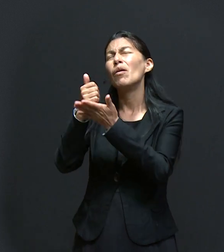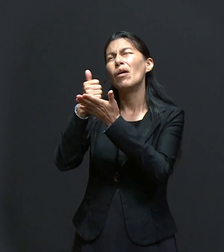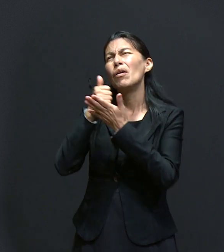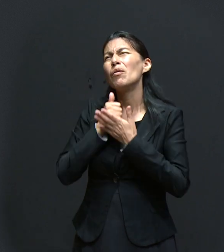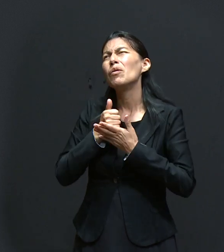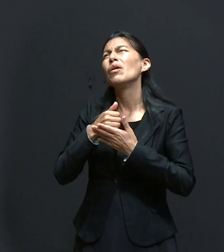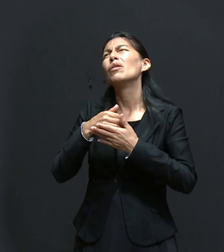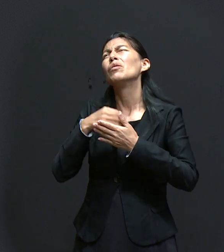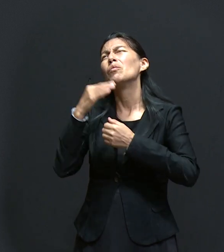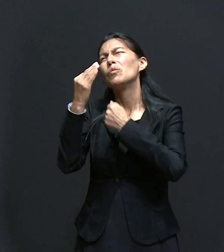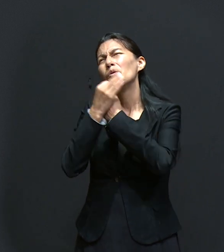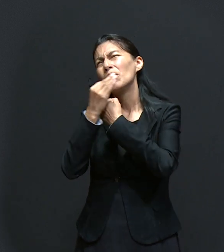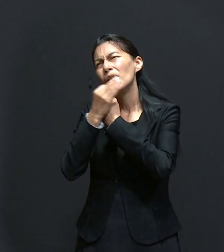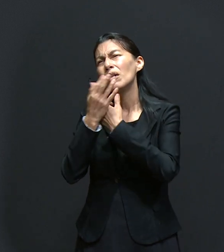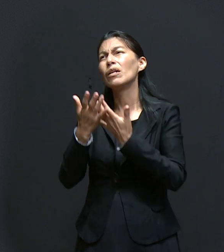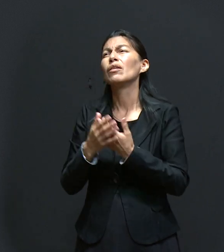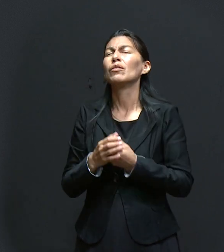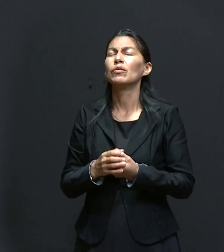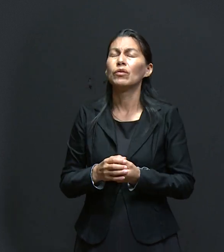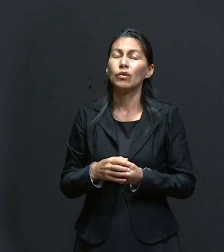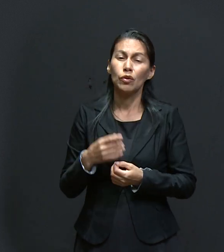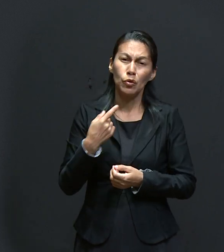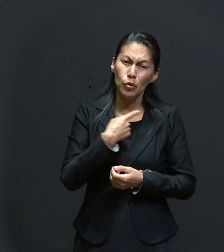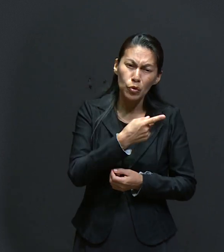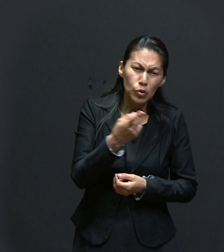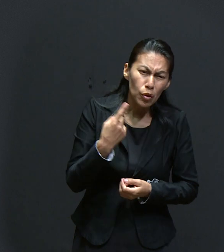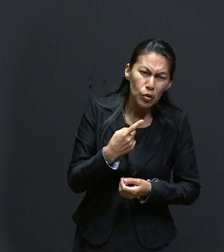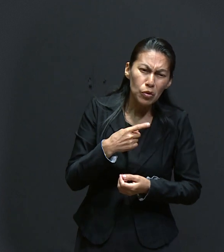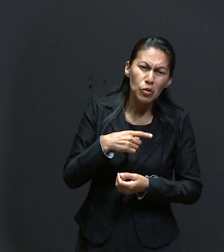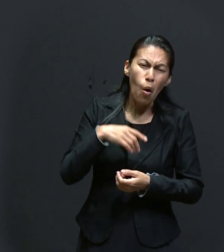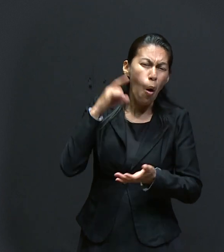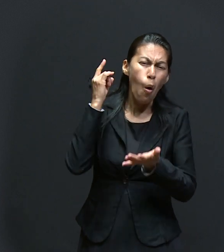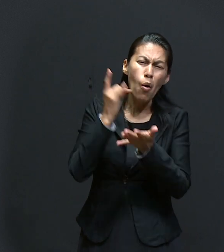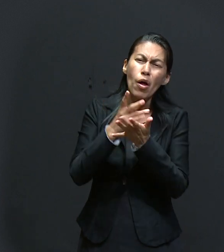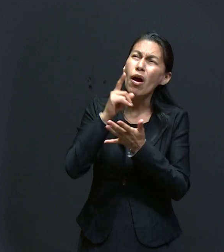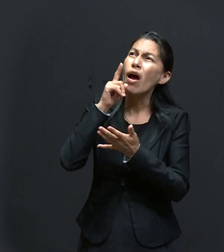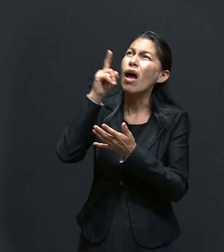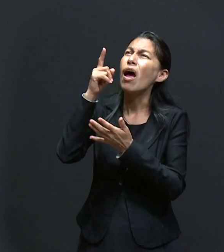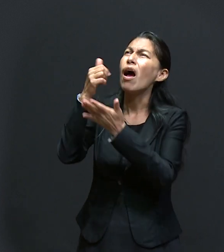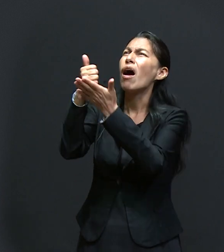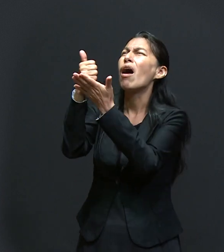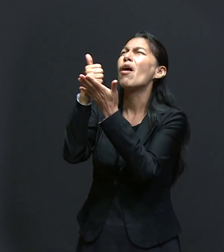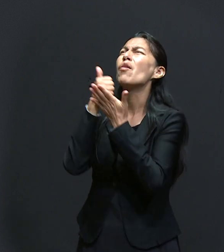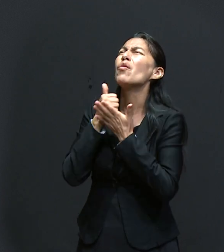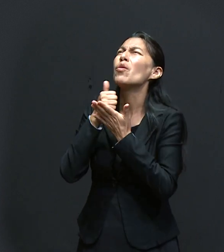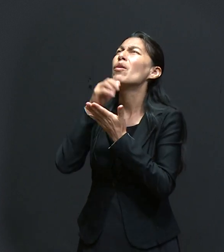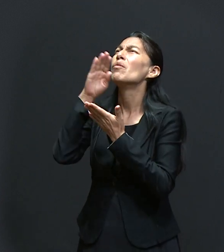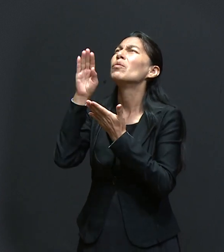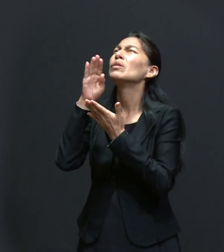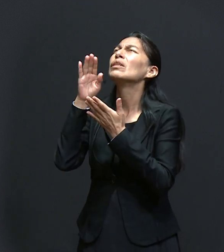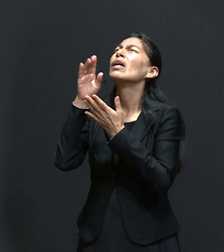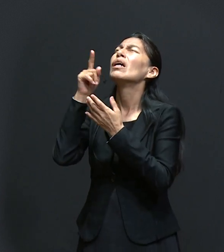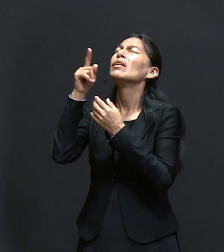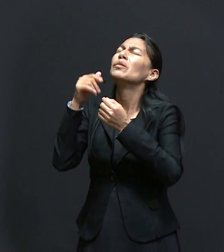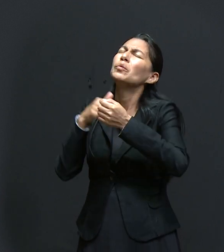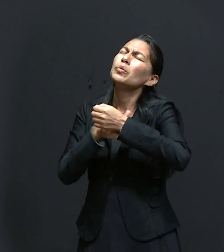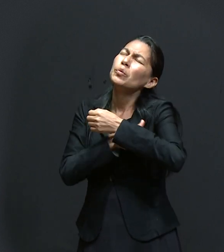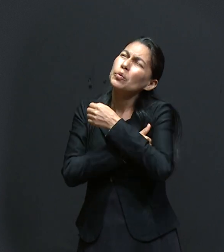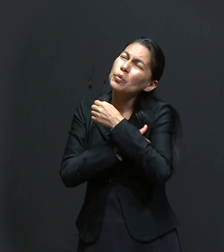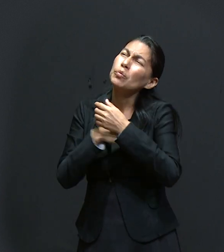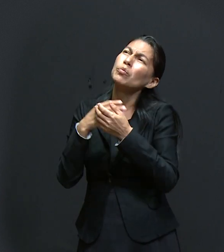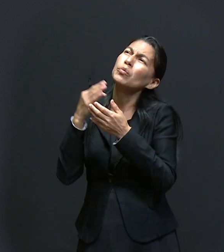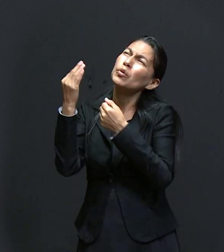y esta gran lección donde podemos buscar ayuda refugio en